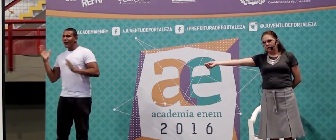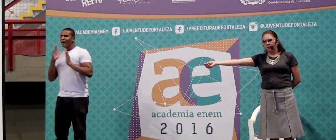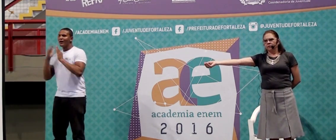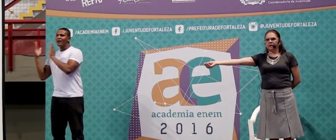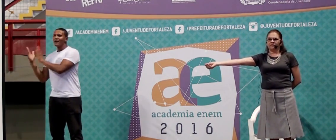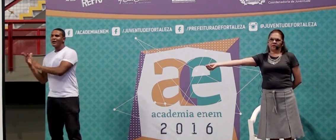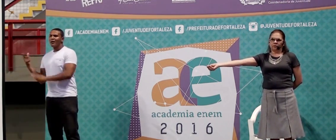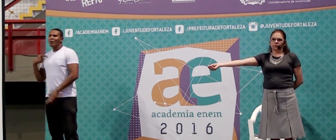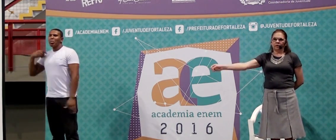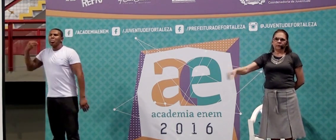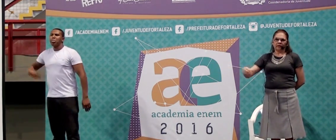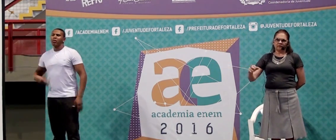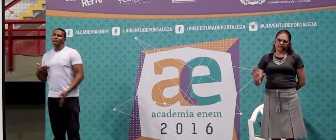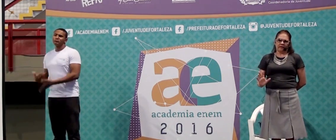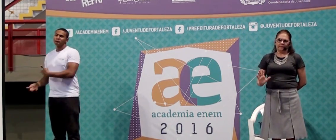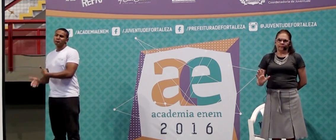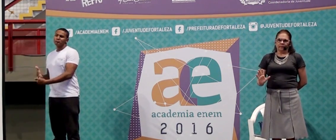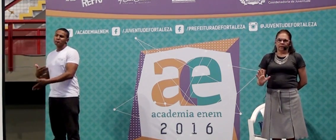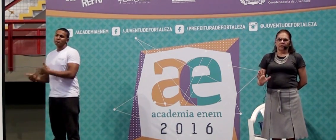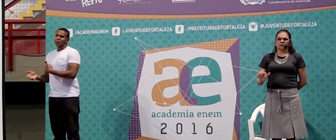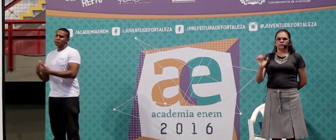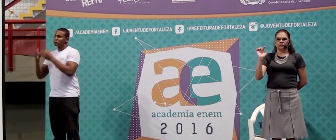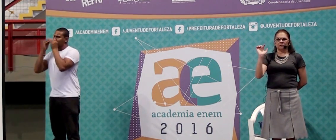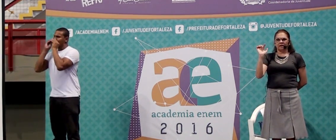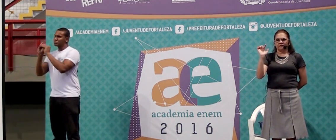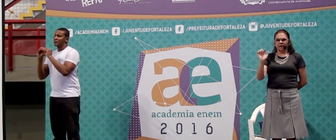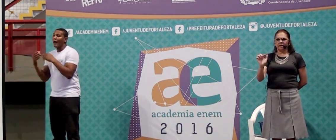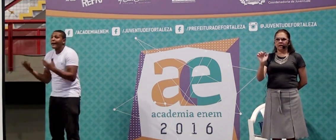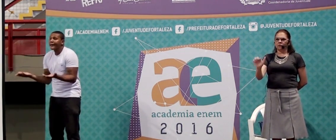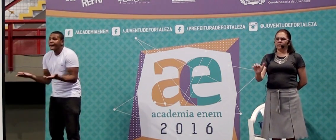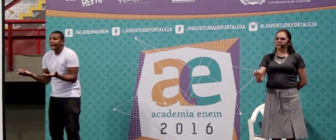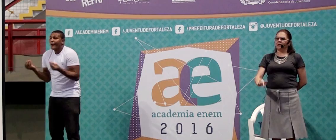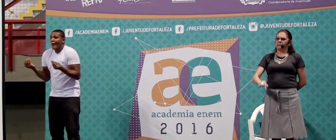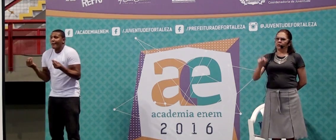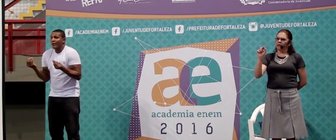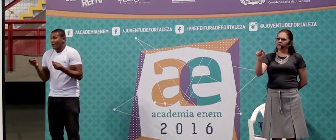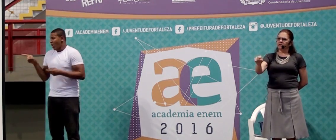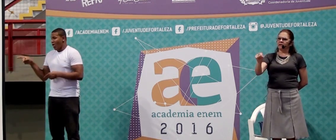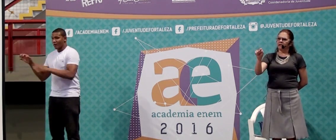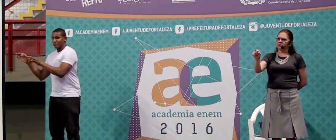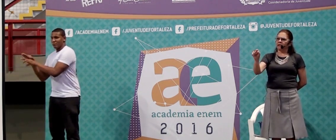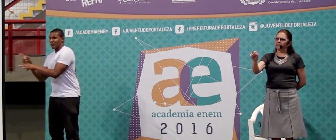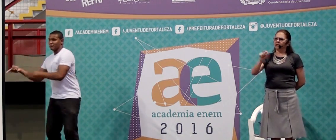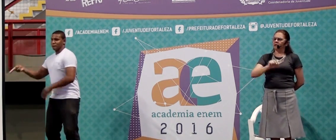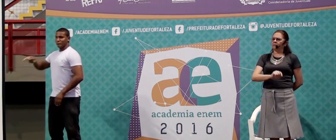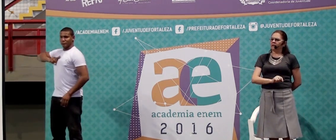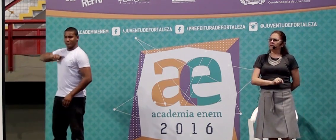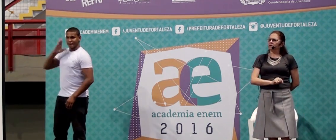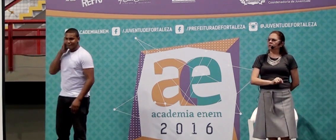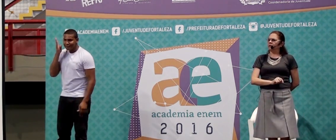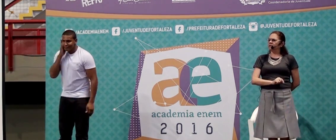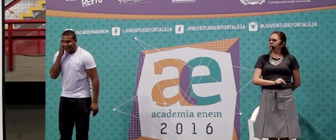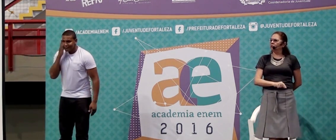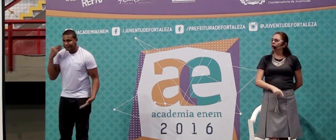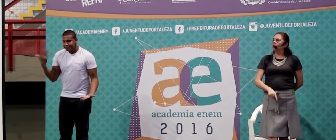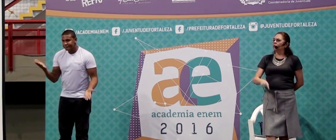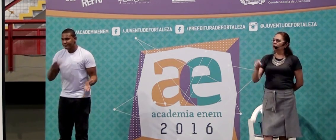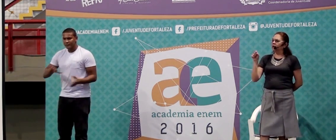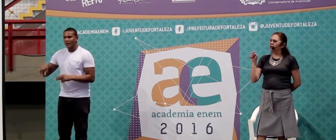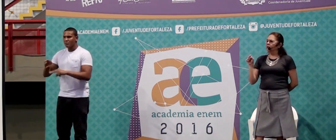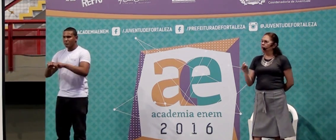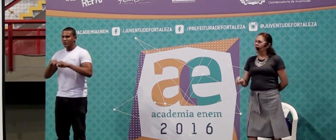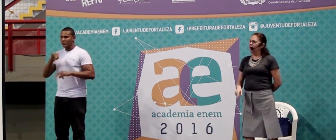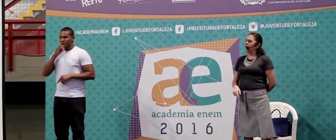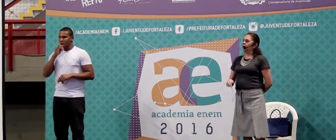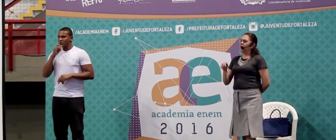naquele local indevido. E por aí vai. Então você vai argumentar. Por que você acha que a dengue persiste no Brasil?